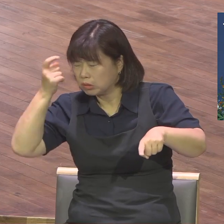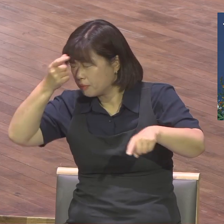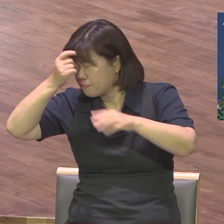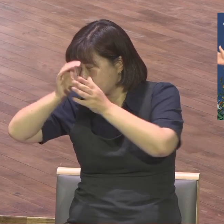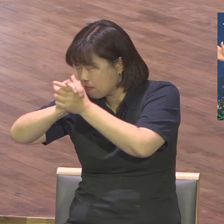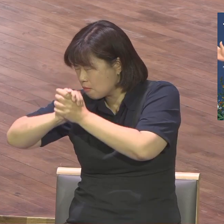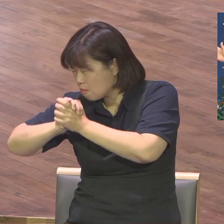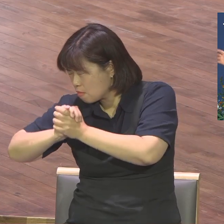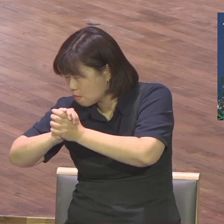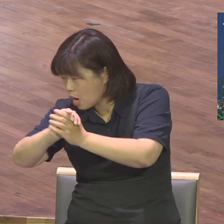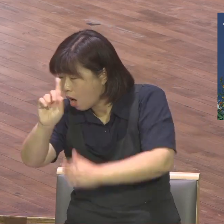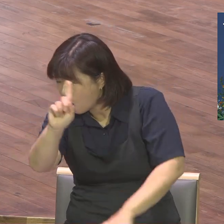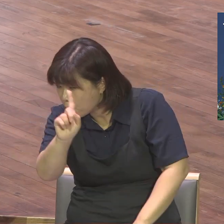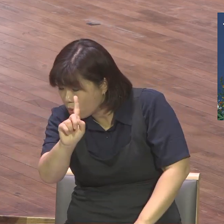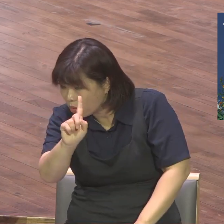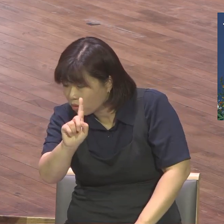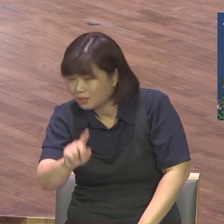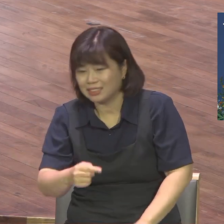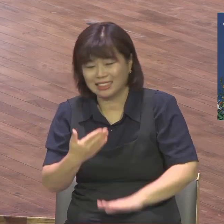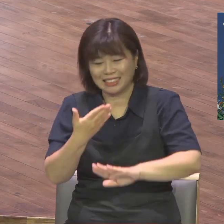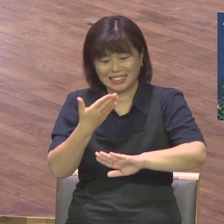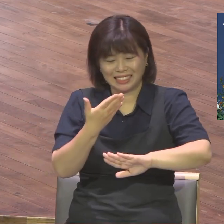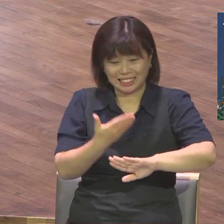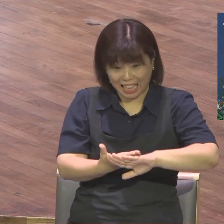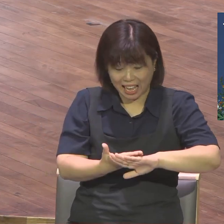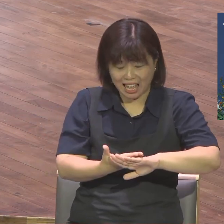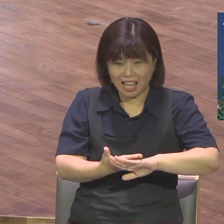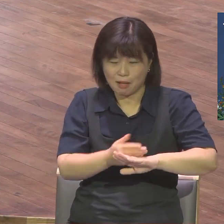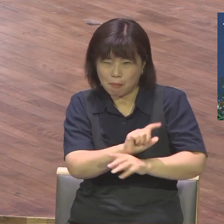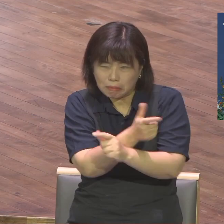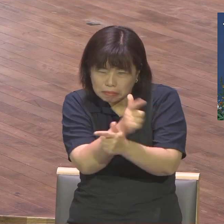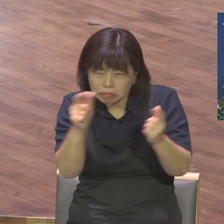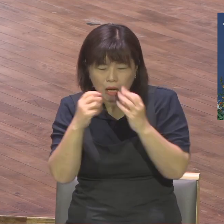렘넌트들 방이 다 정해졌다.